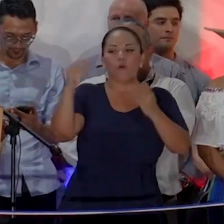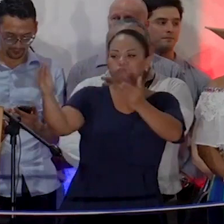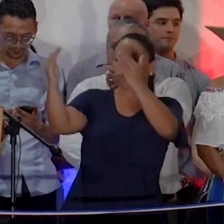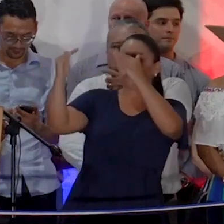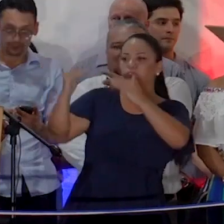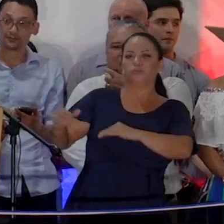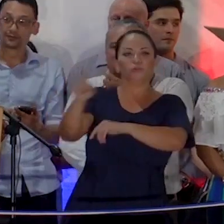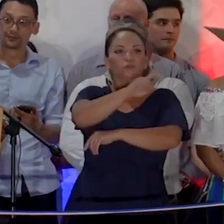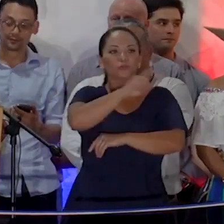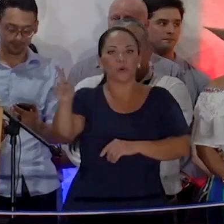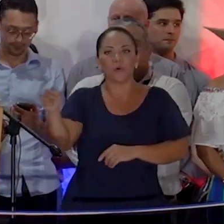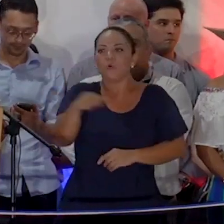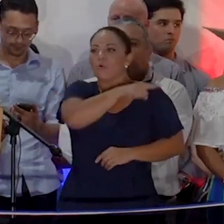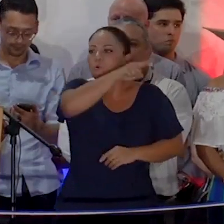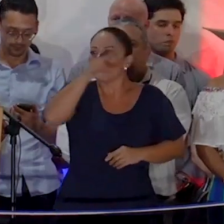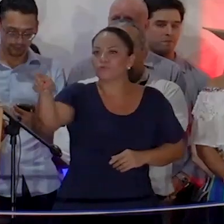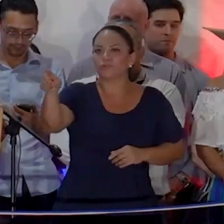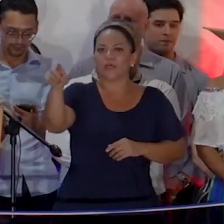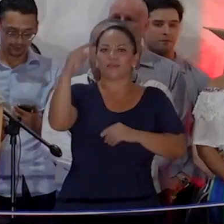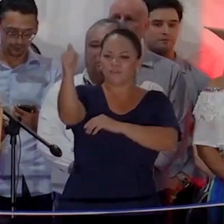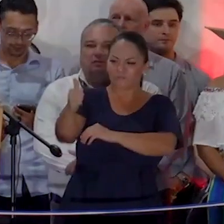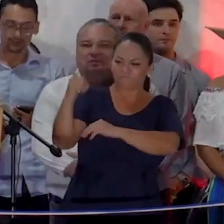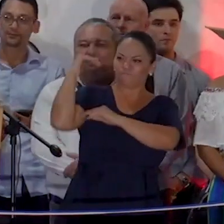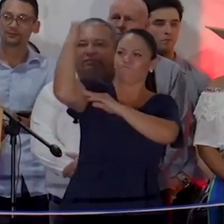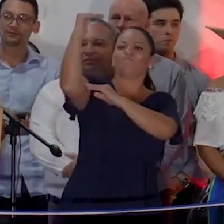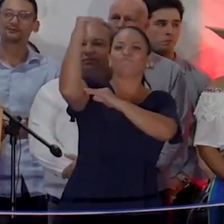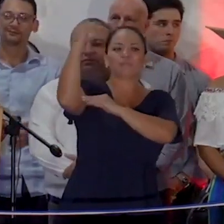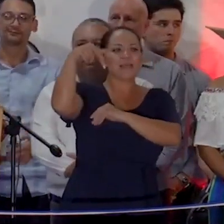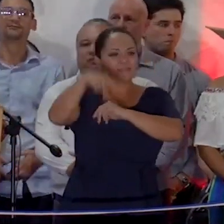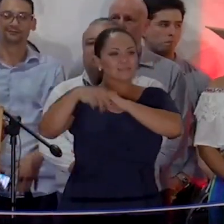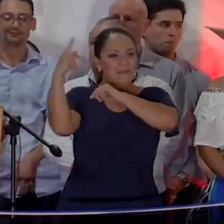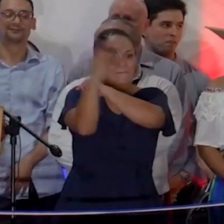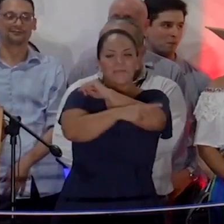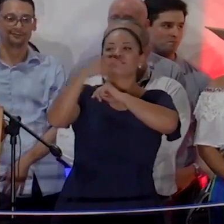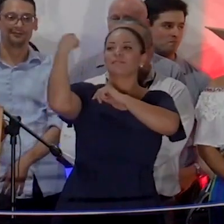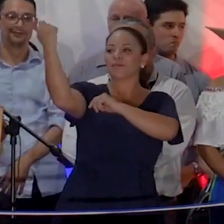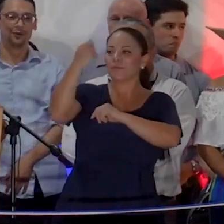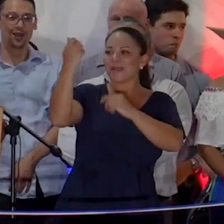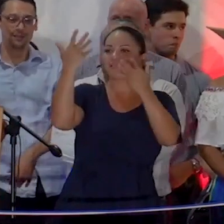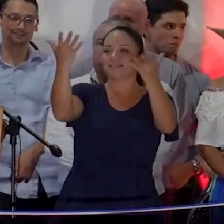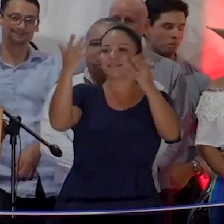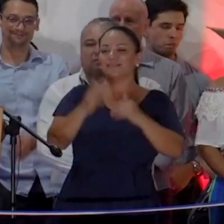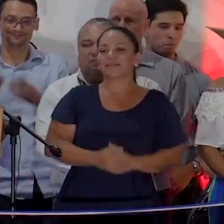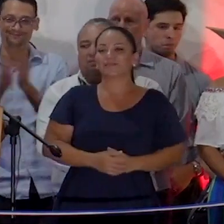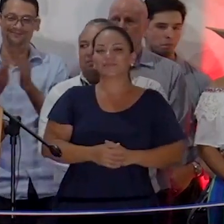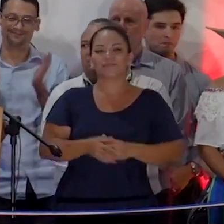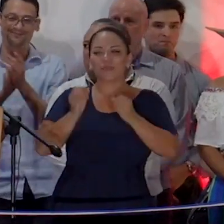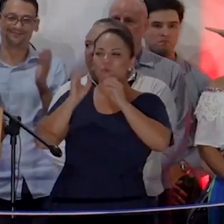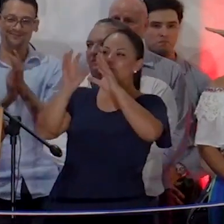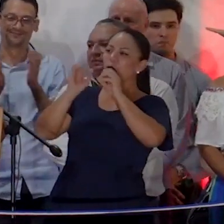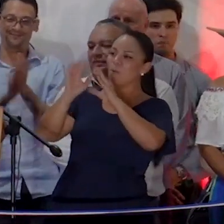menguados. Ustedes son el soberano de esta patria, Guanacaste.